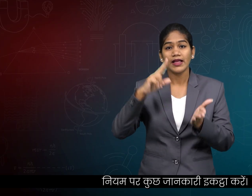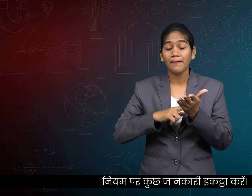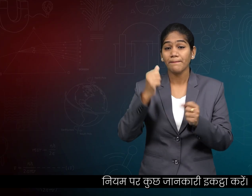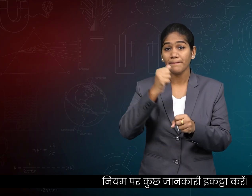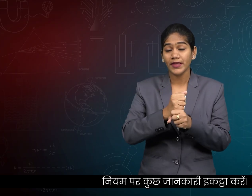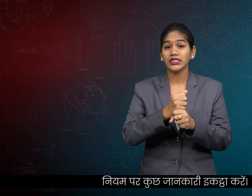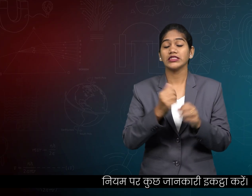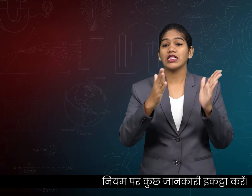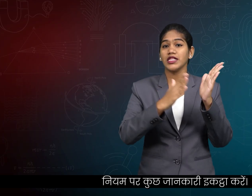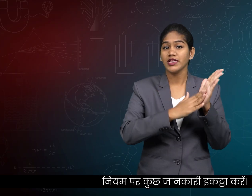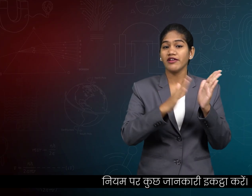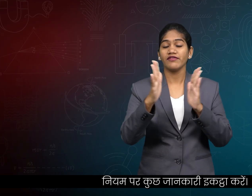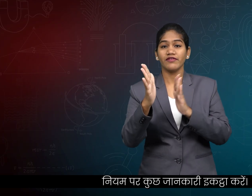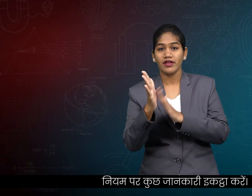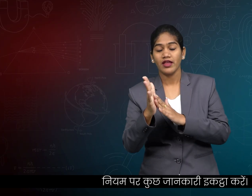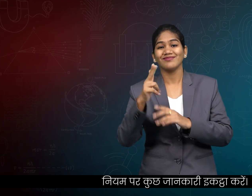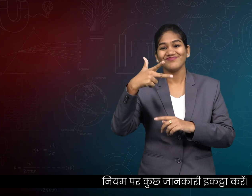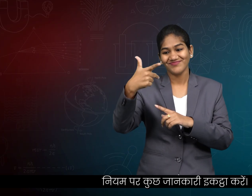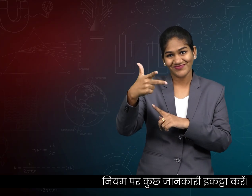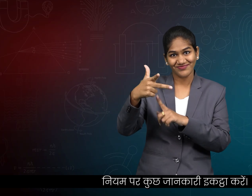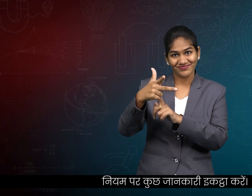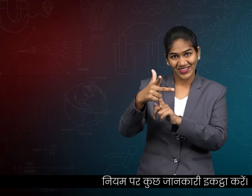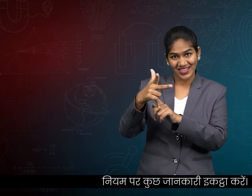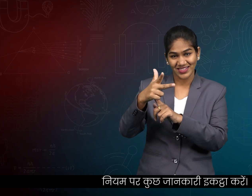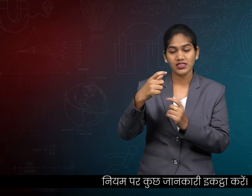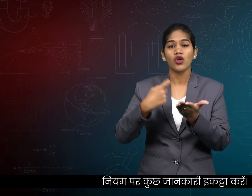कुछ जानकारी इकट्ठा करें।